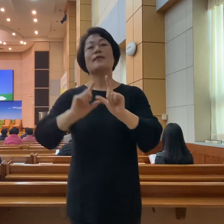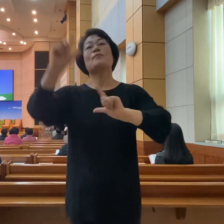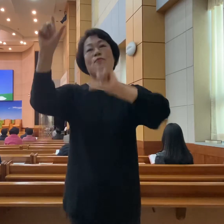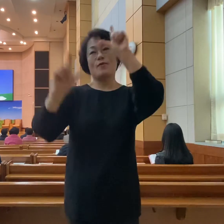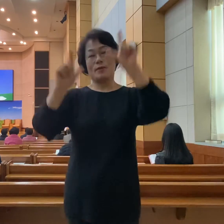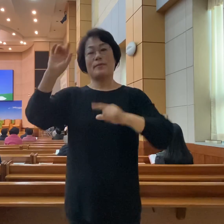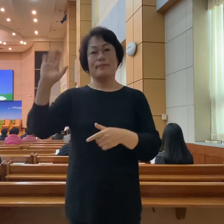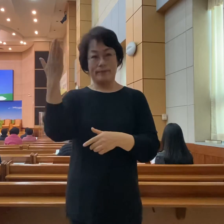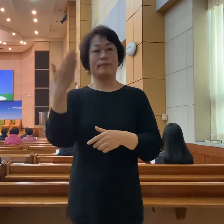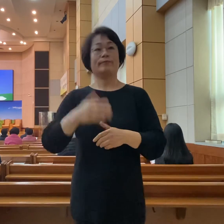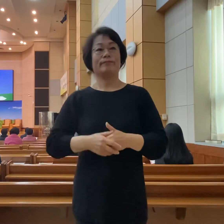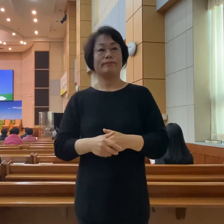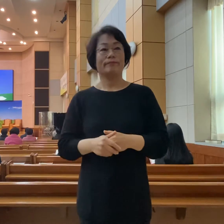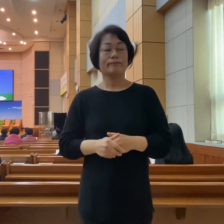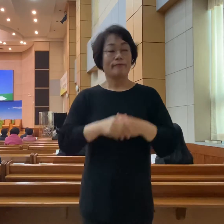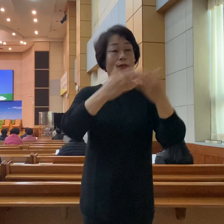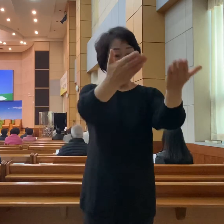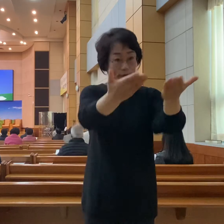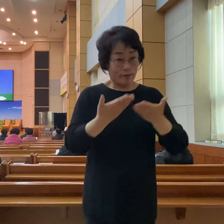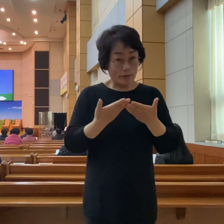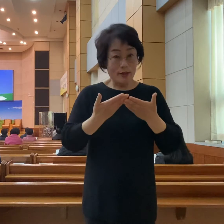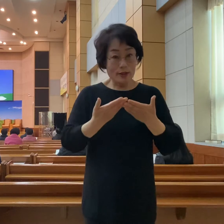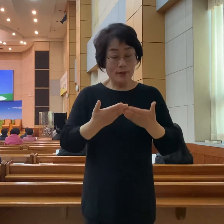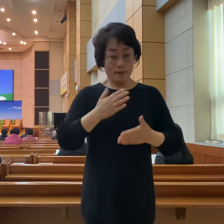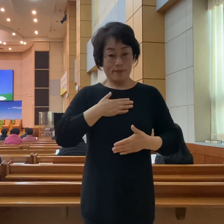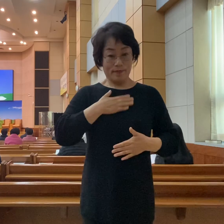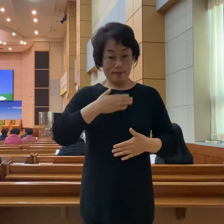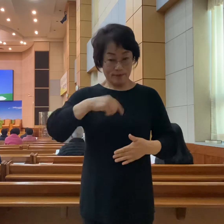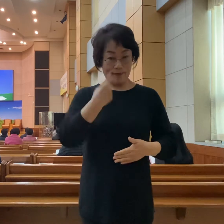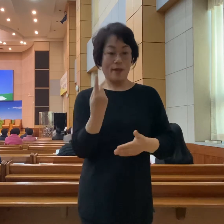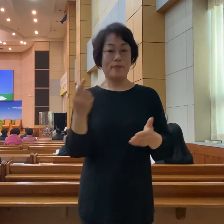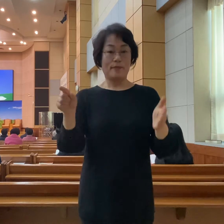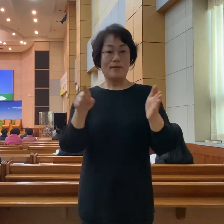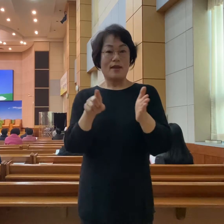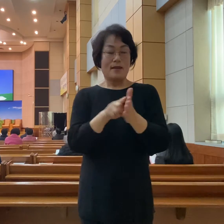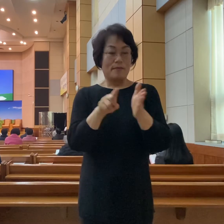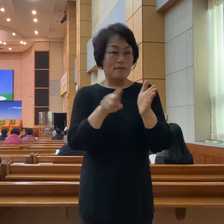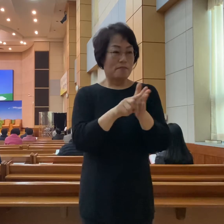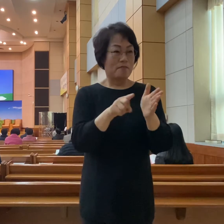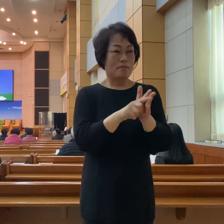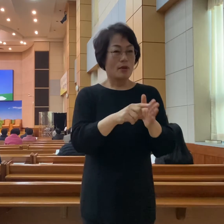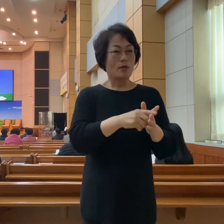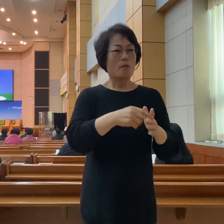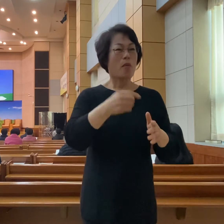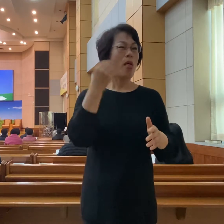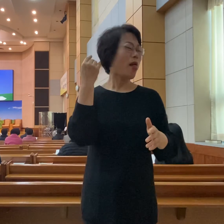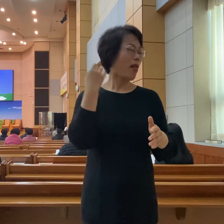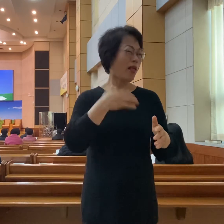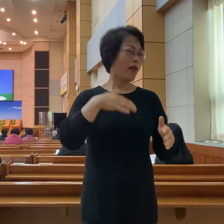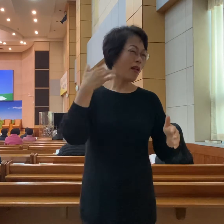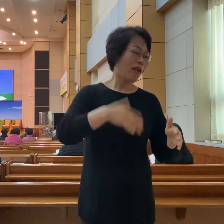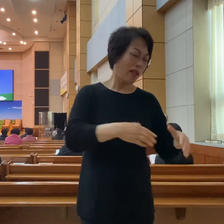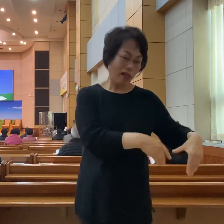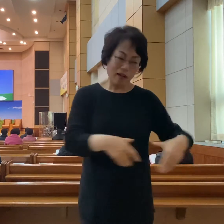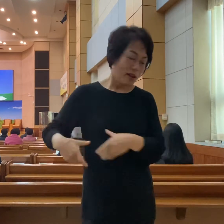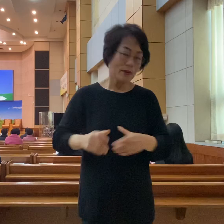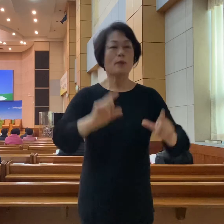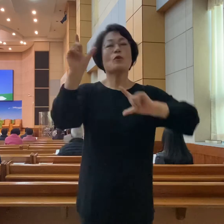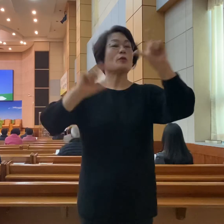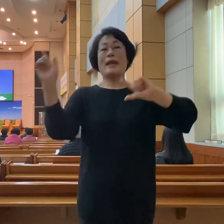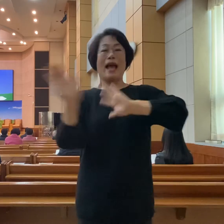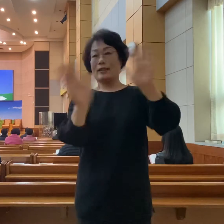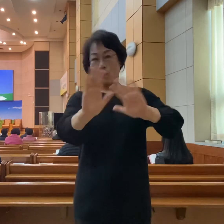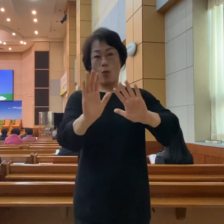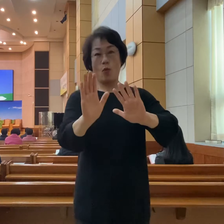모습이 되는 거예요. 주어진 자기 하나의 신앙도 제대로 반수를 못해가지고 흔들리는 모습이